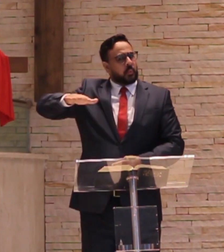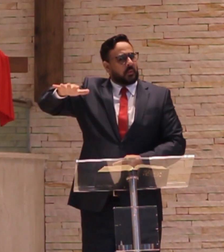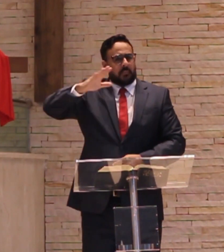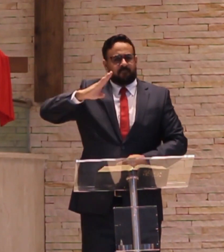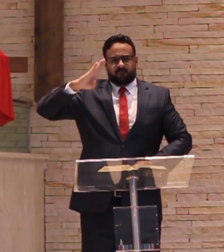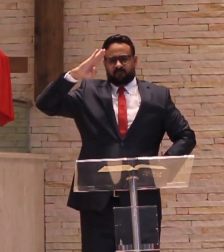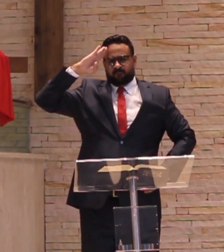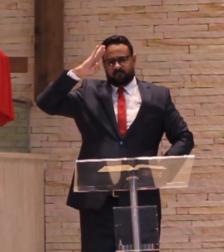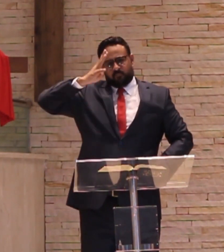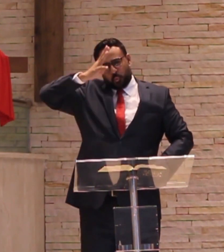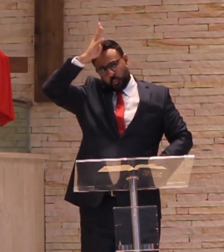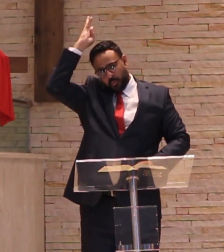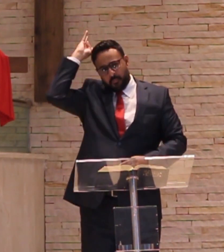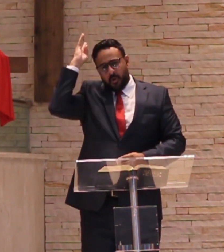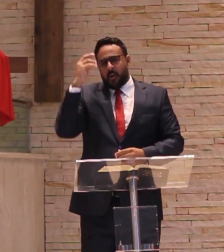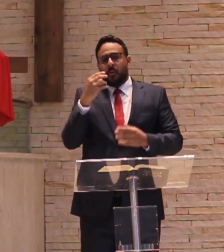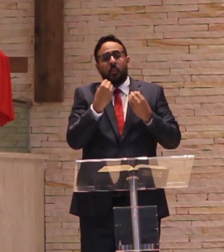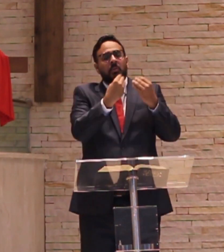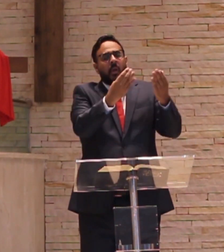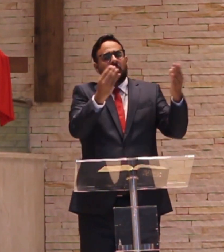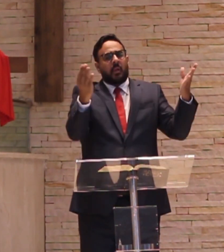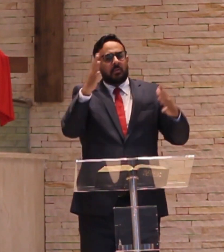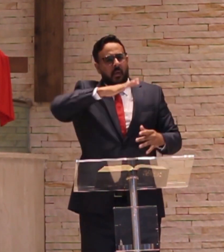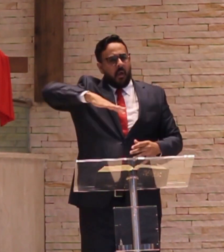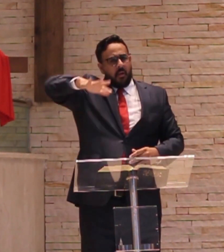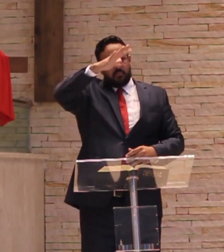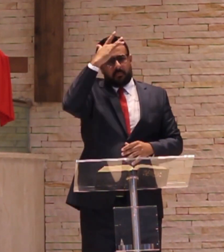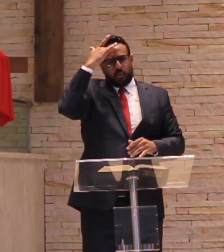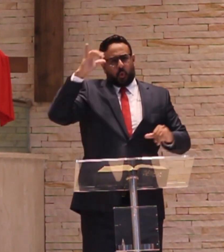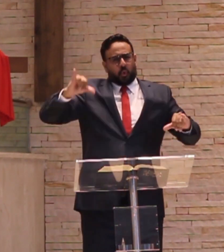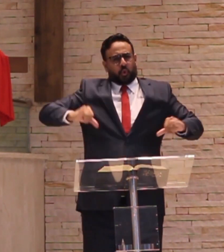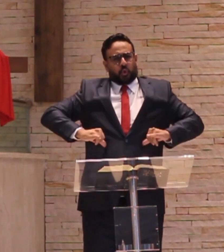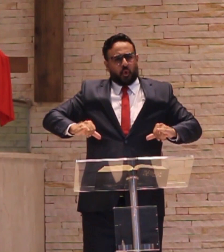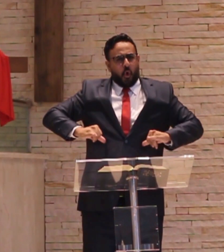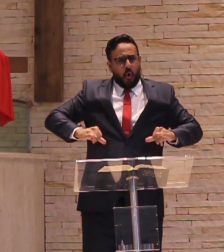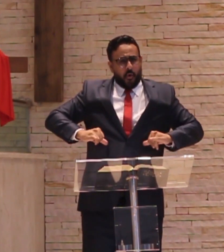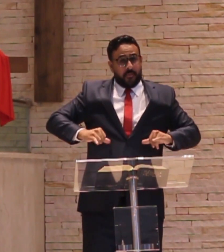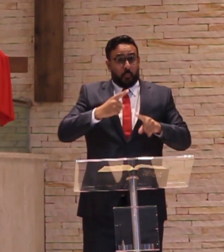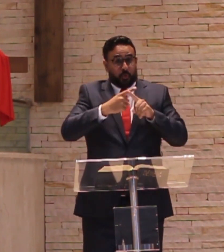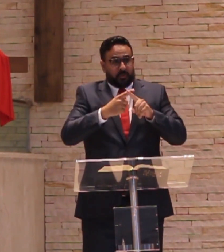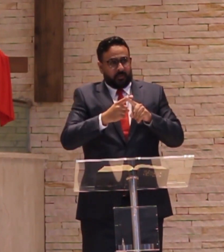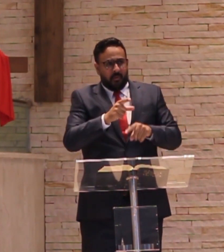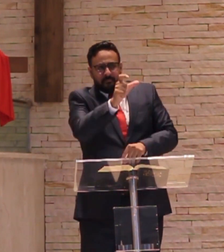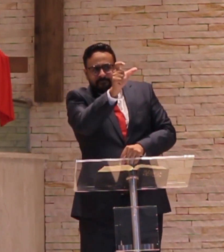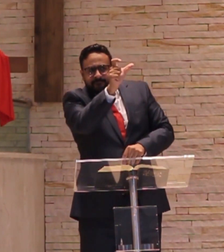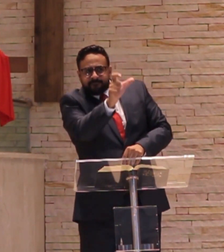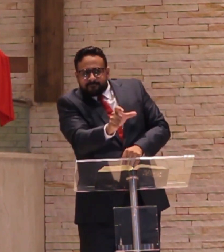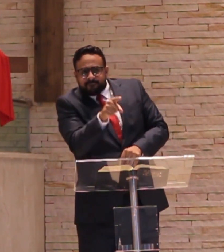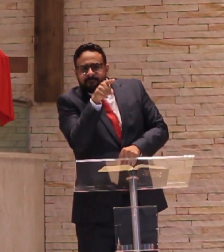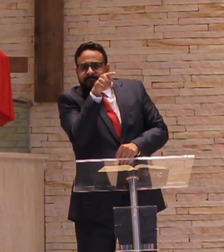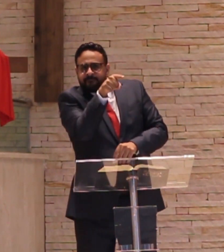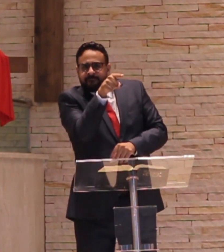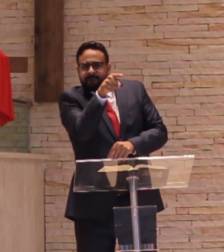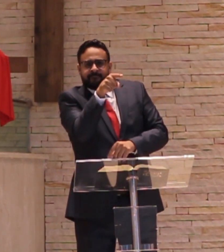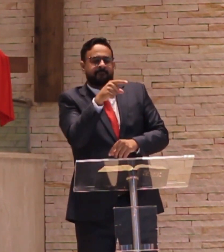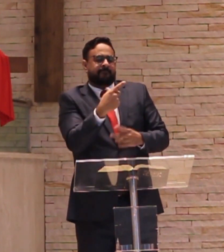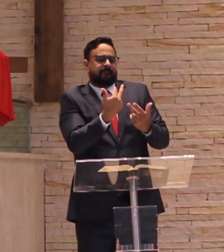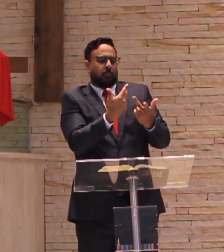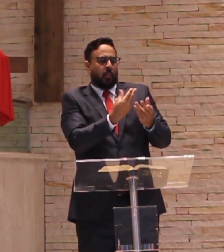coisas foram relatadas e vistas naquela sociedade onde os romanos provocavam sofrimento às pessoas